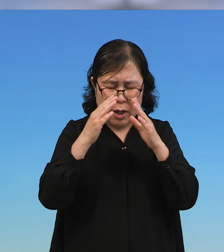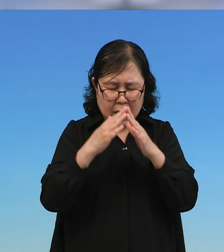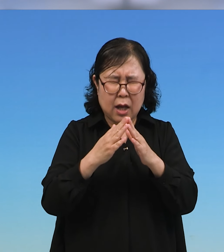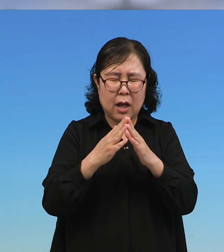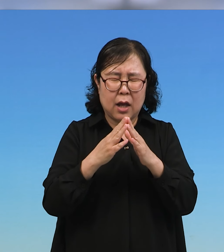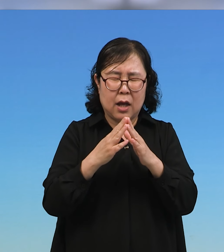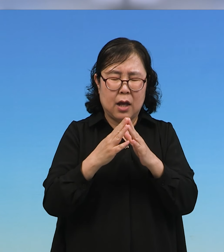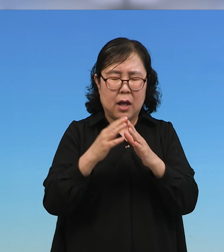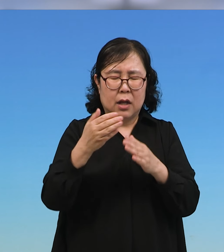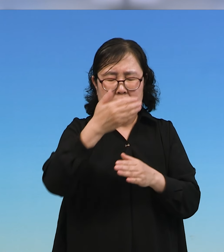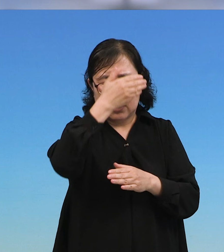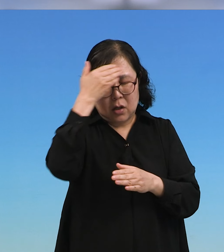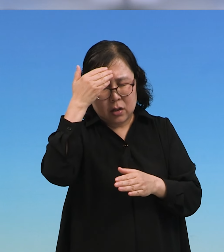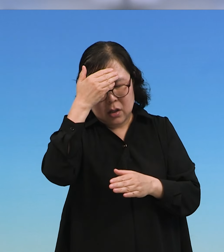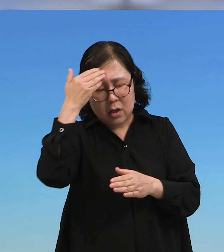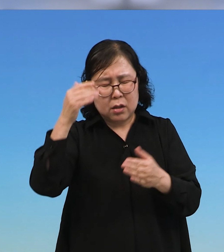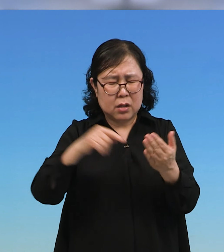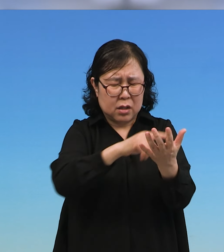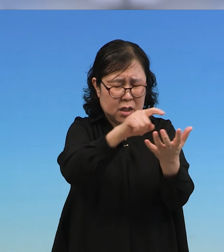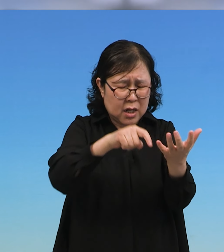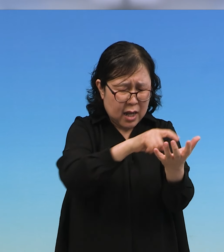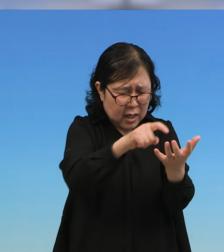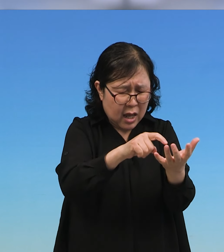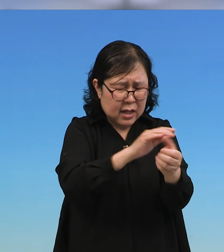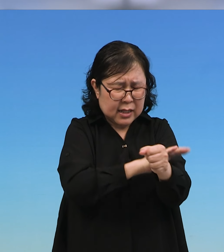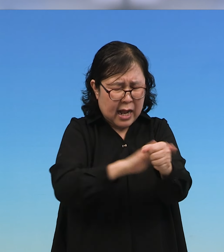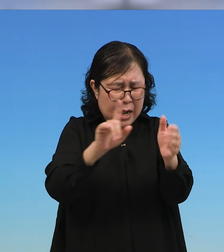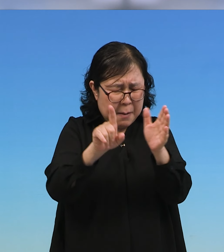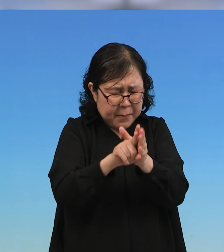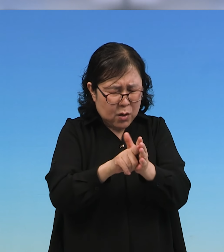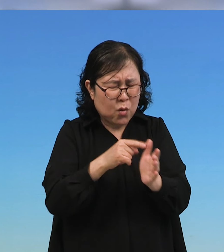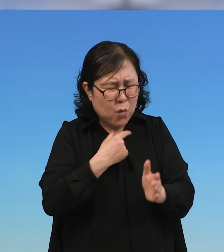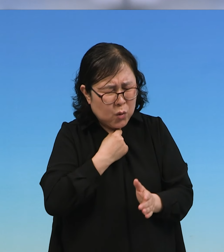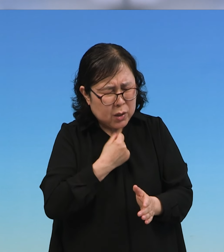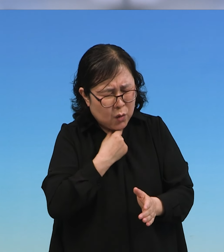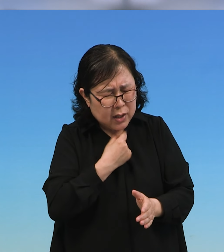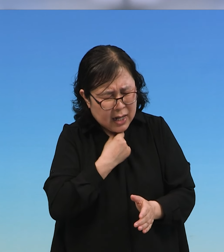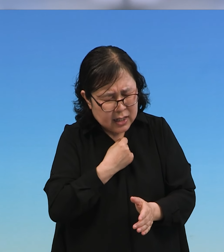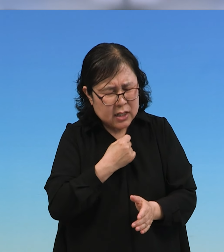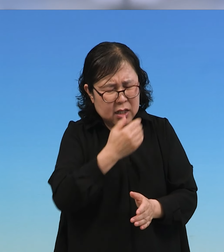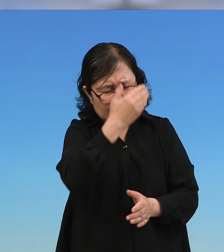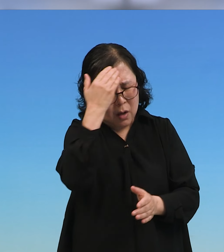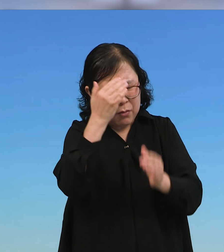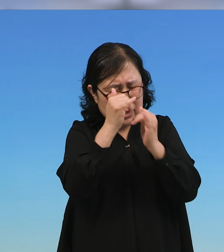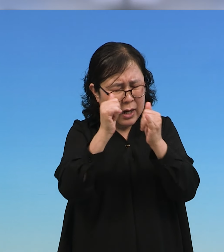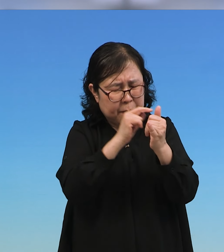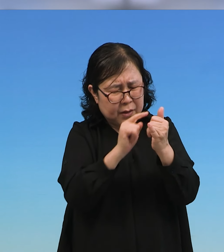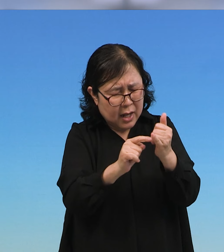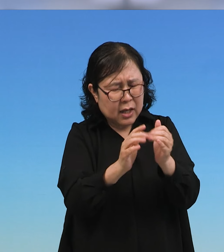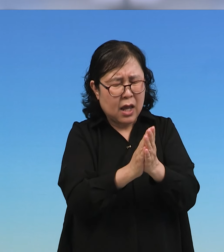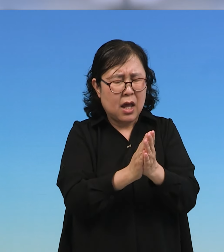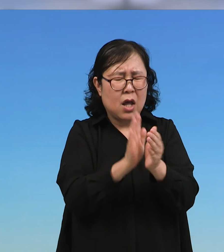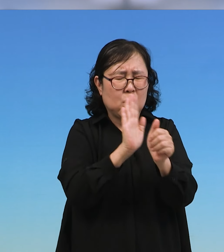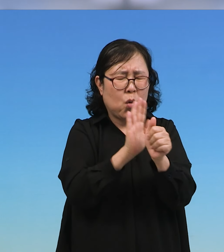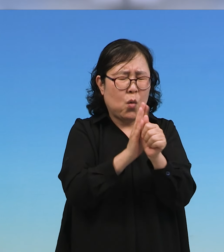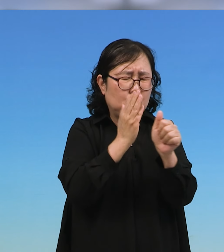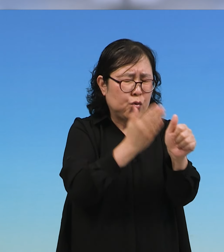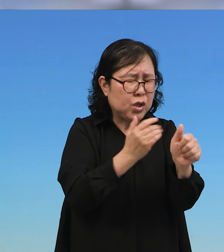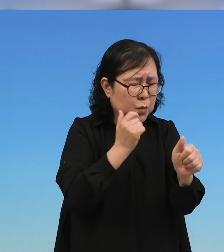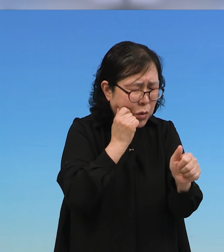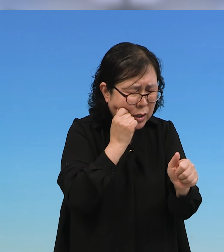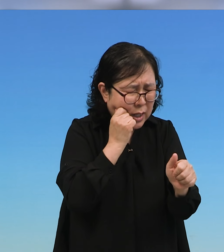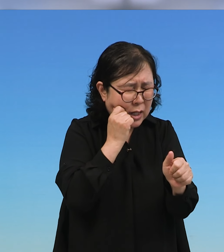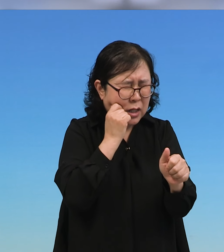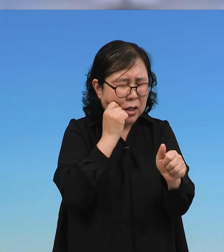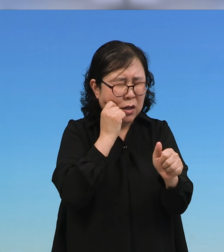교회가 저 청년들에게, 그래도 잘 믿어보려고 애쓰는 젊은이들에게 도움이 되지 않는 현실을, 그